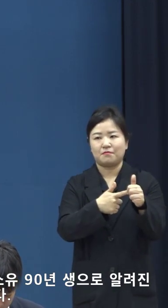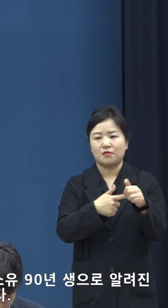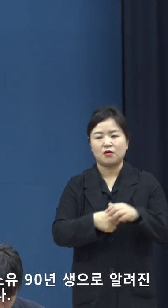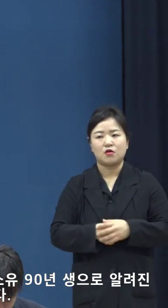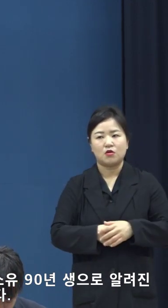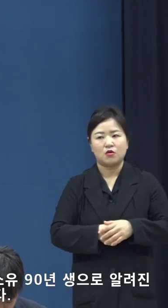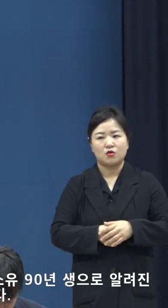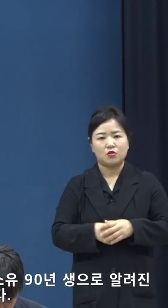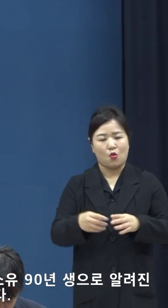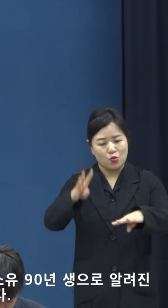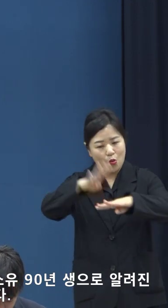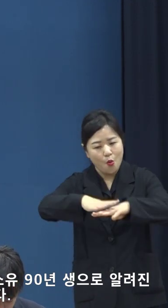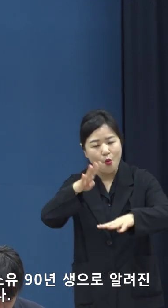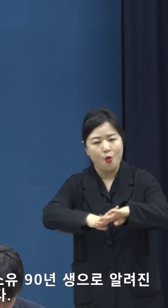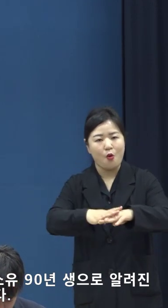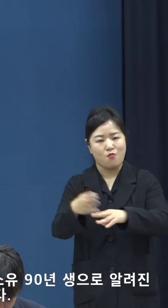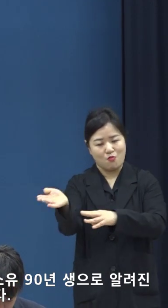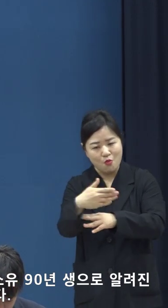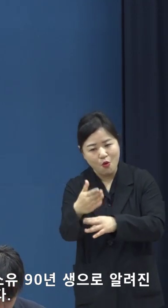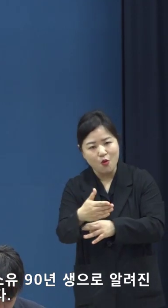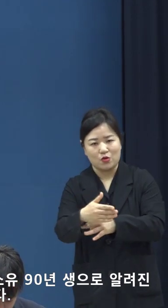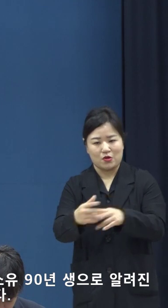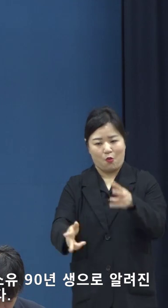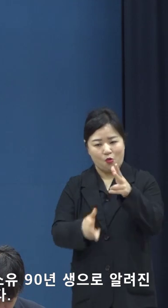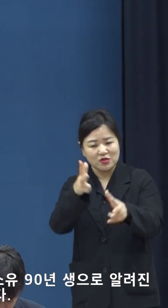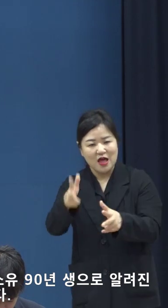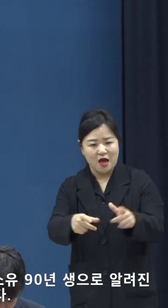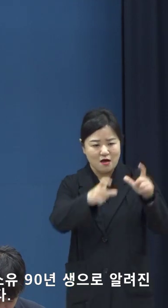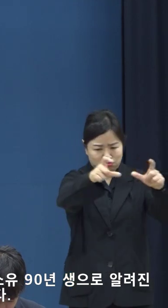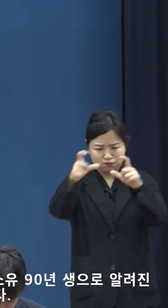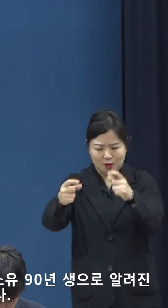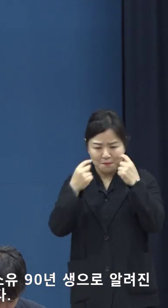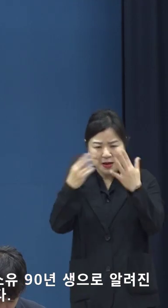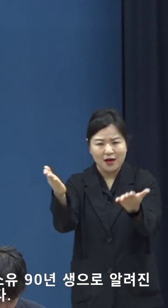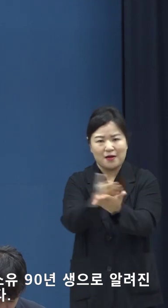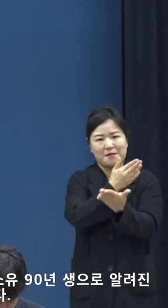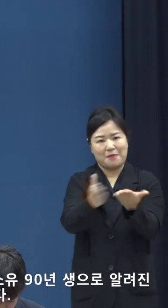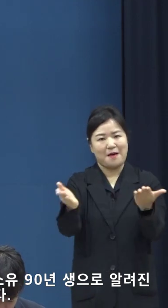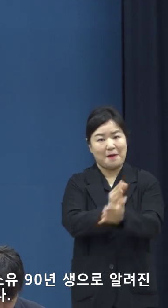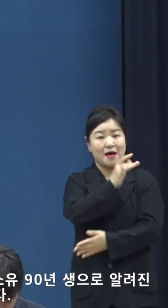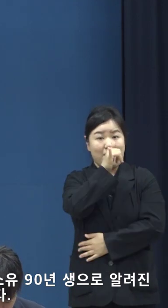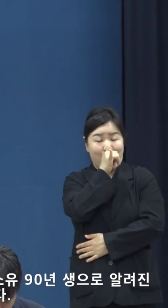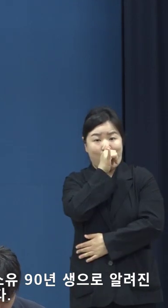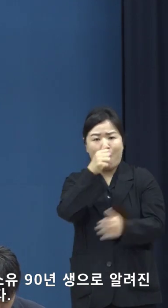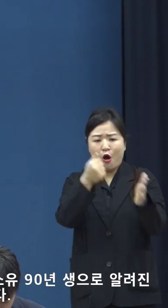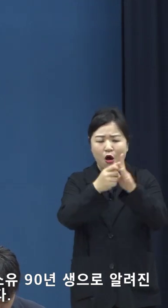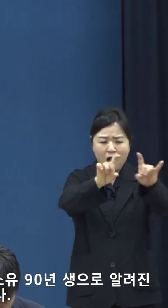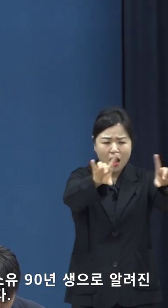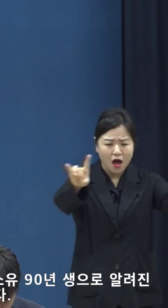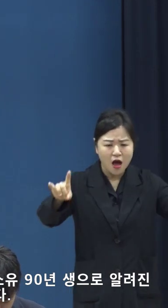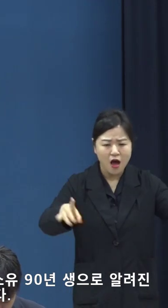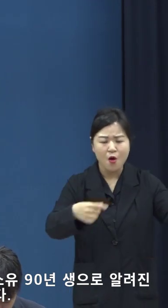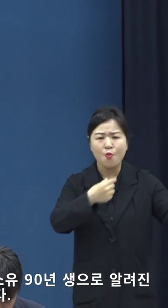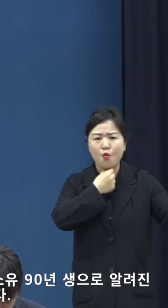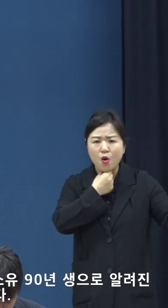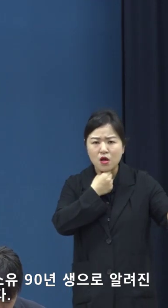또 농촌지역, 어촌지역, 산업지역이 명확히 구분되어 있는 지역입니다. 그러다 보니까 각 지역에서